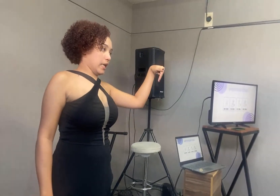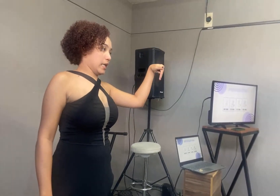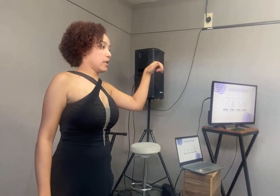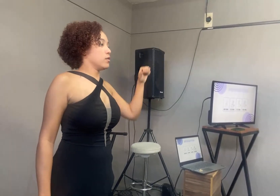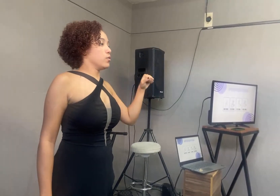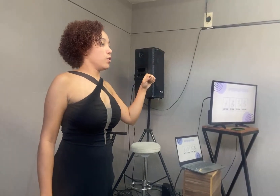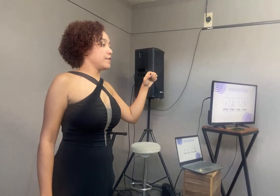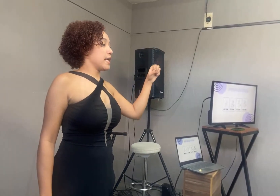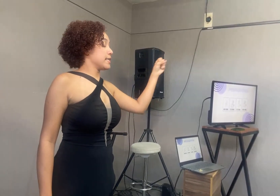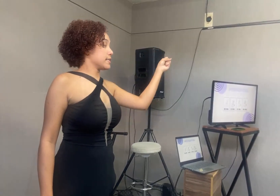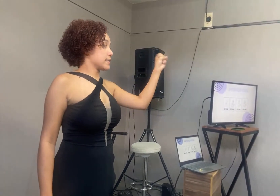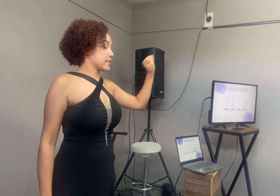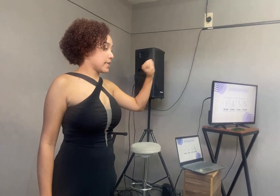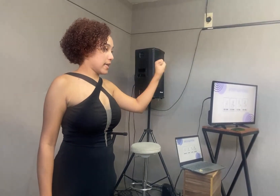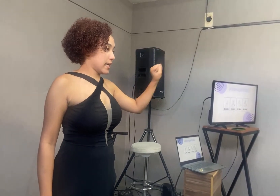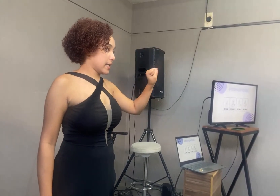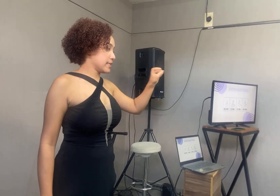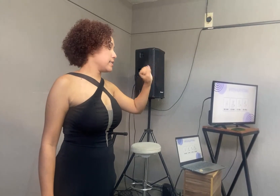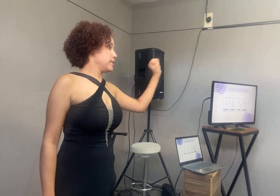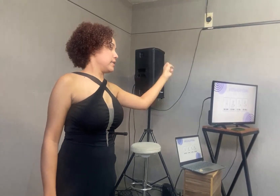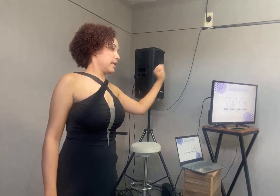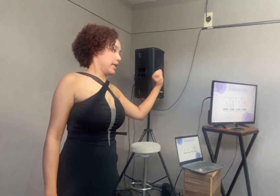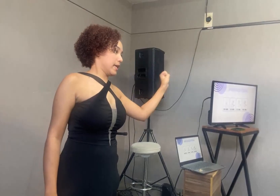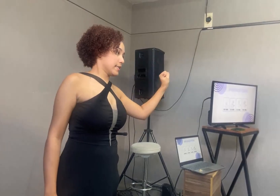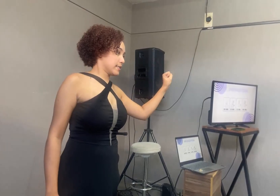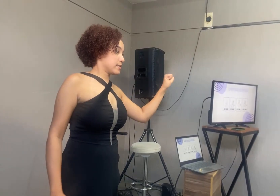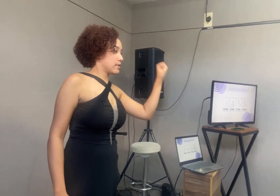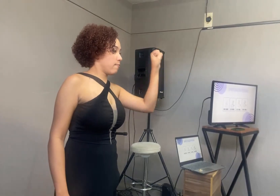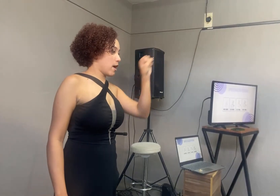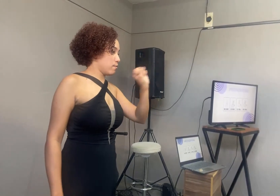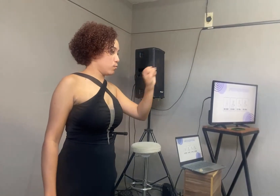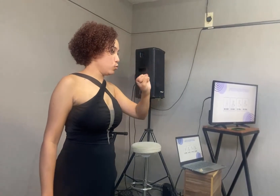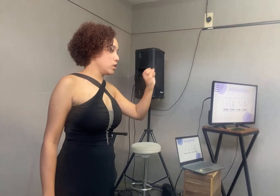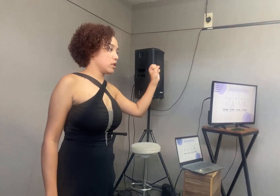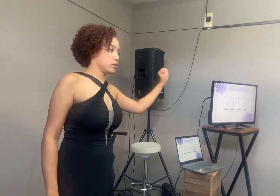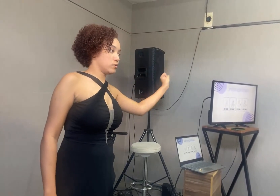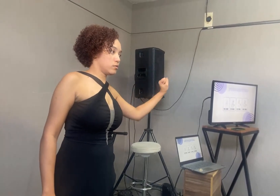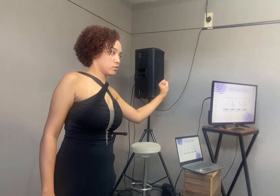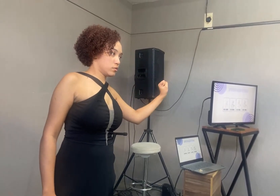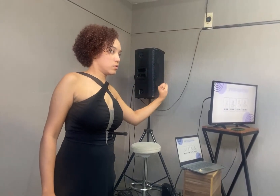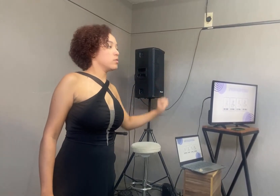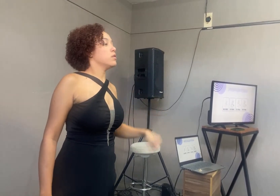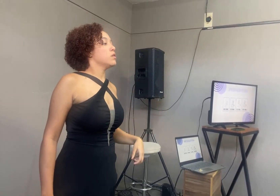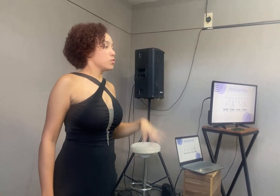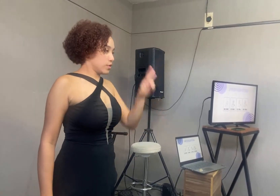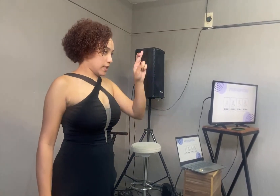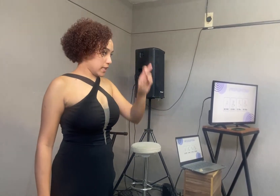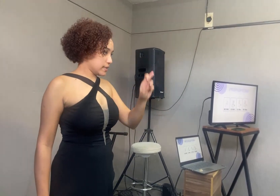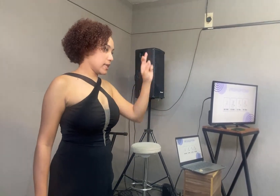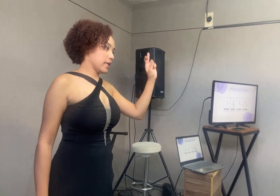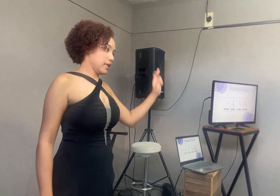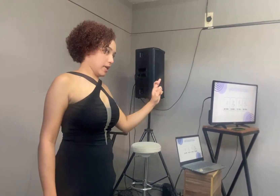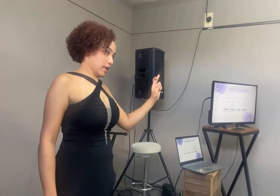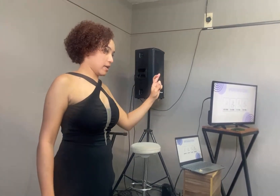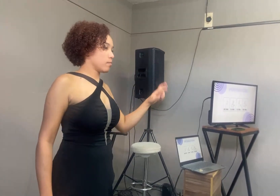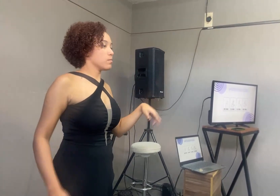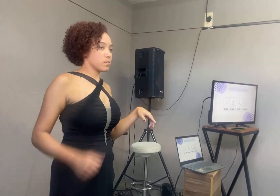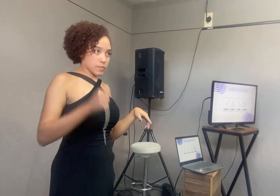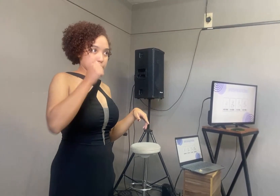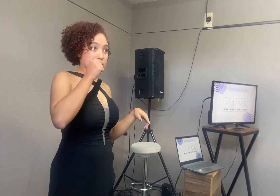N, dois S, S, você vai mudando. Dois N's, S, certo? Você